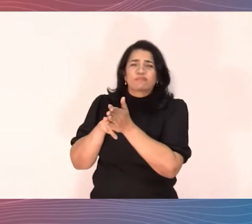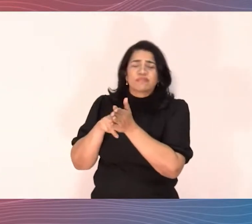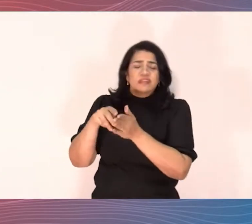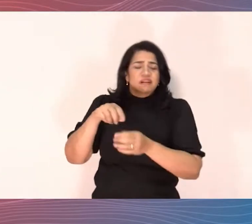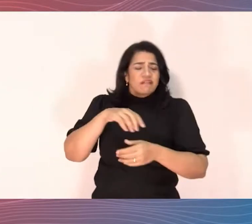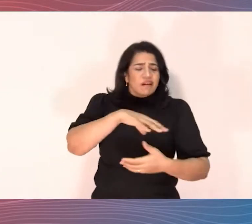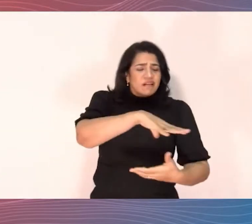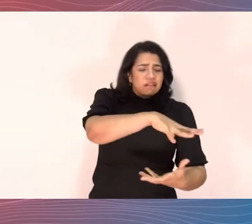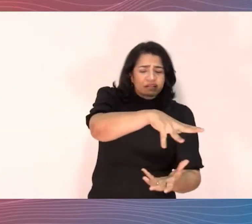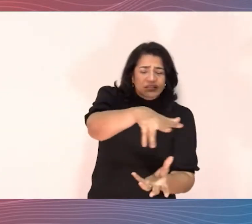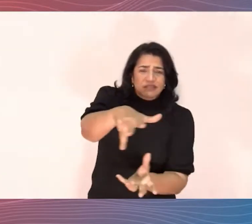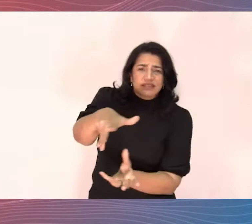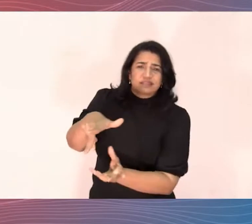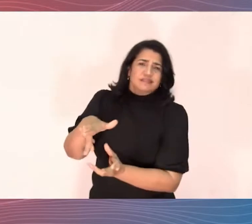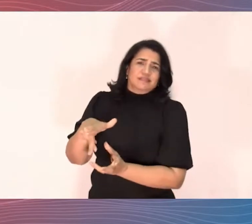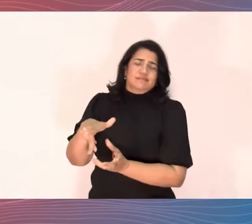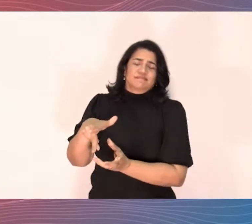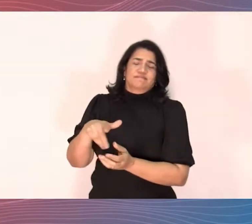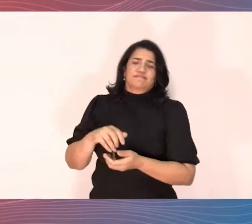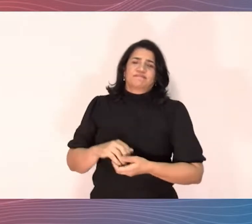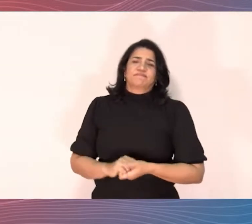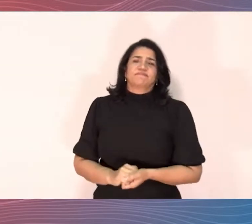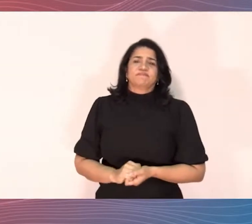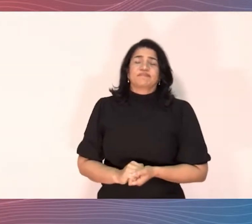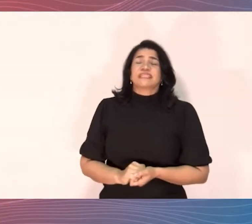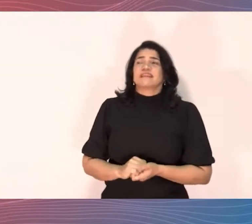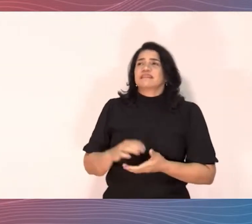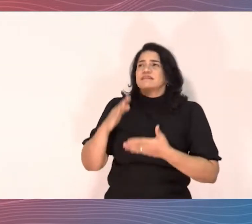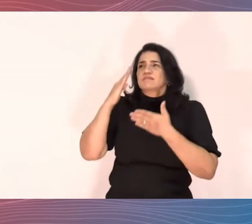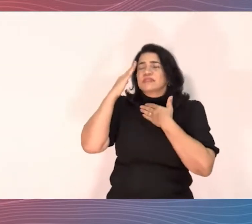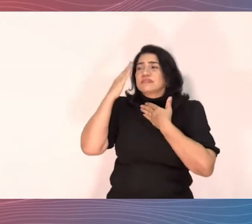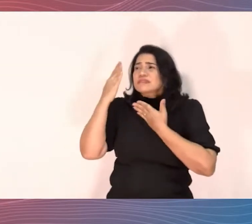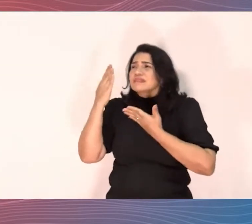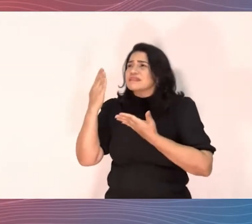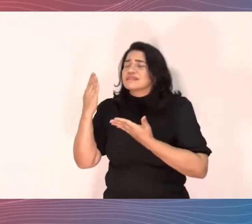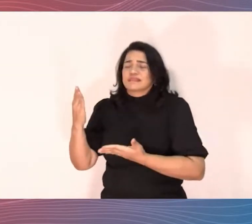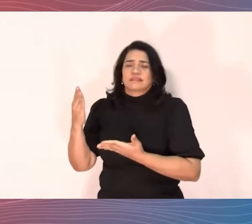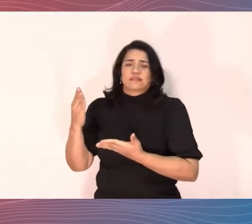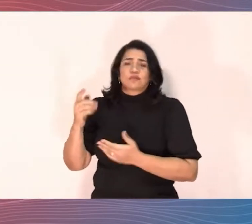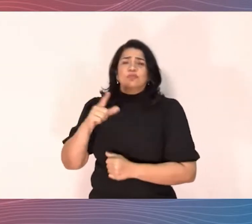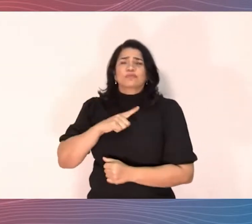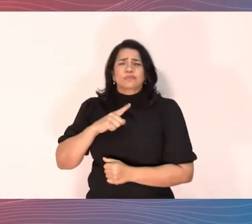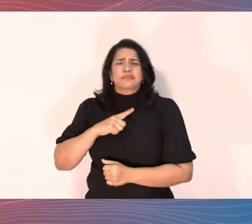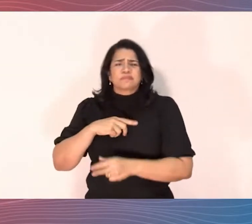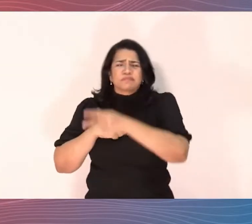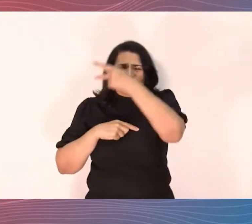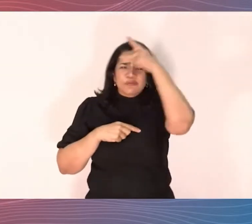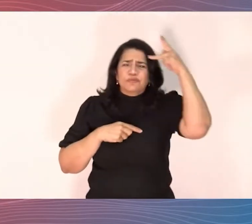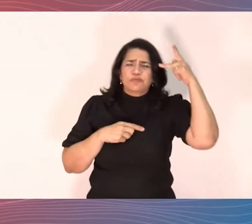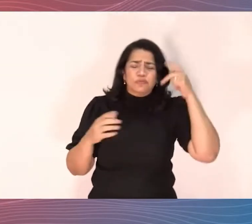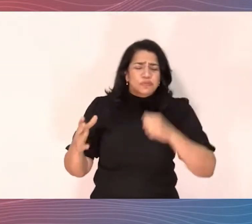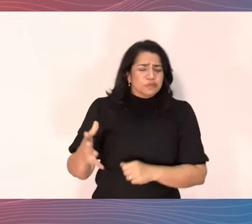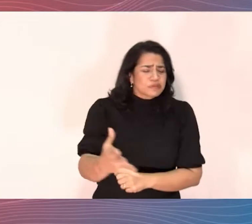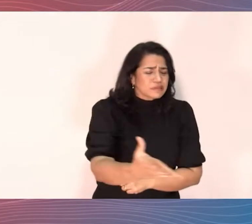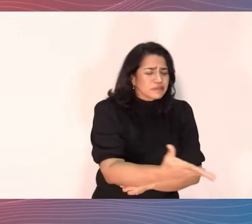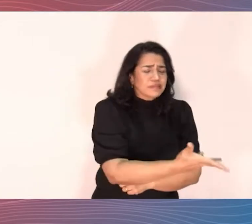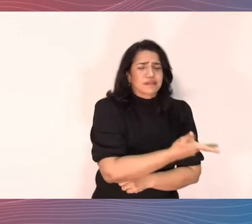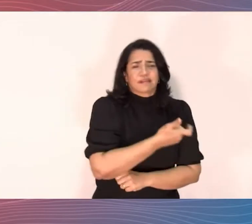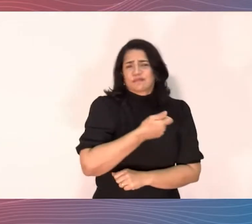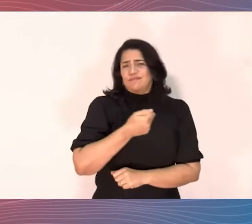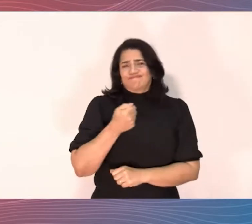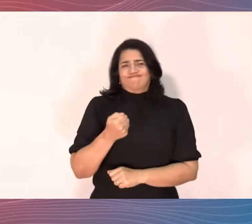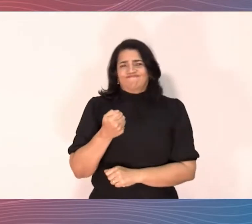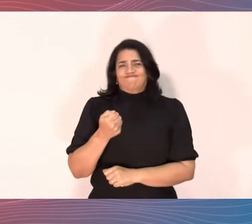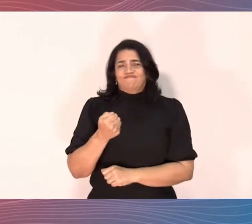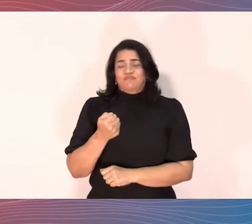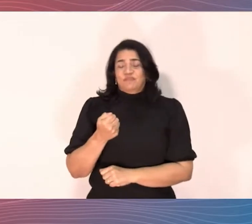em quem trabalhar. Graças a Deus, irmão, nós resgatamos pessoas nas ruas. E quando resgatamos pessoas nas ruas,